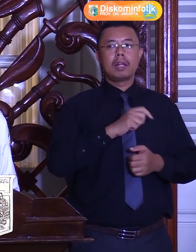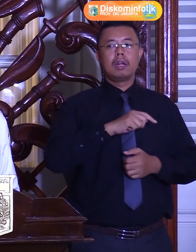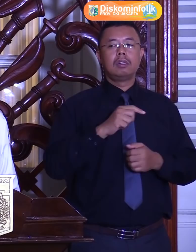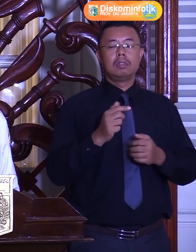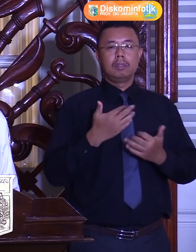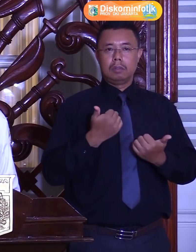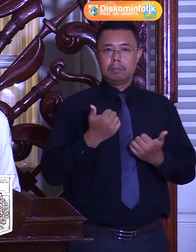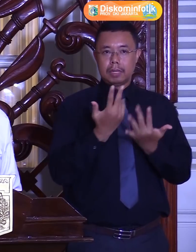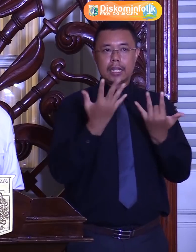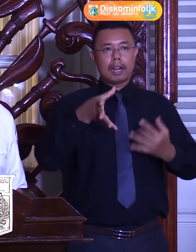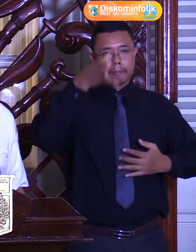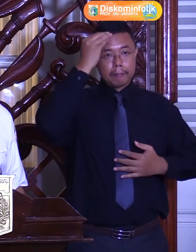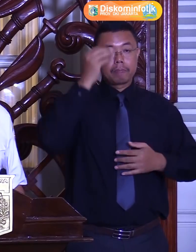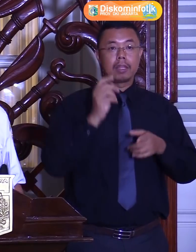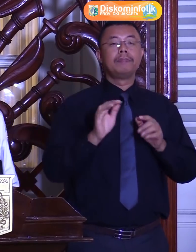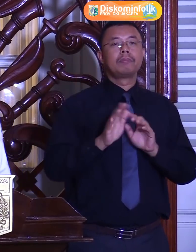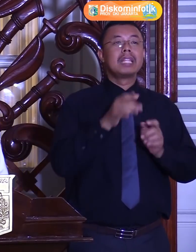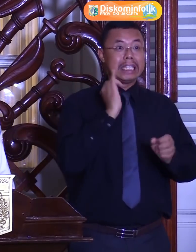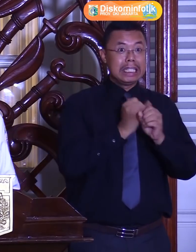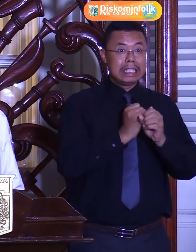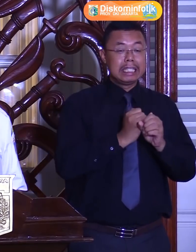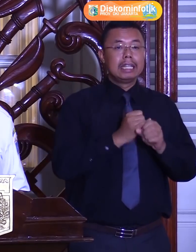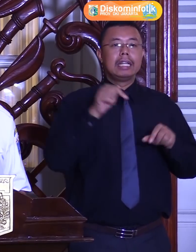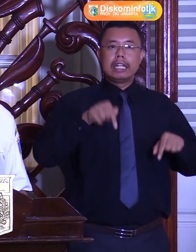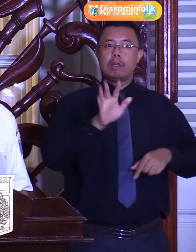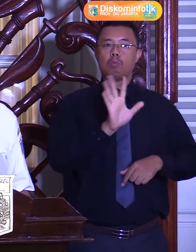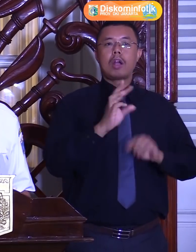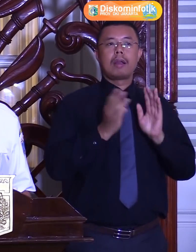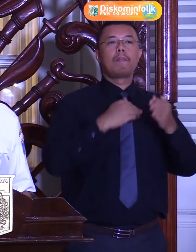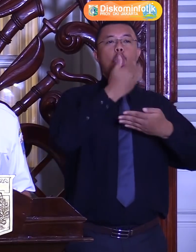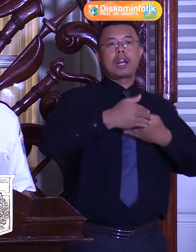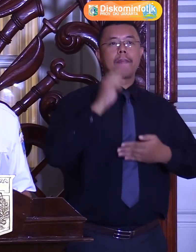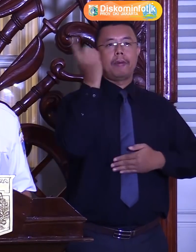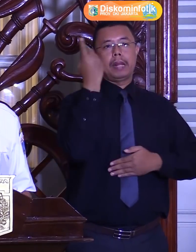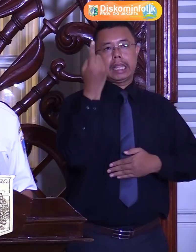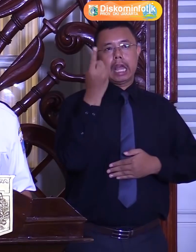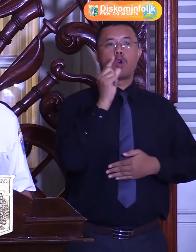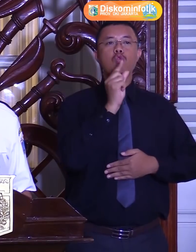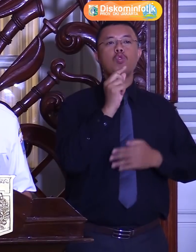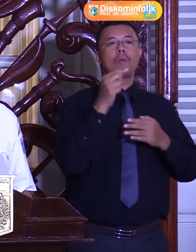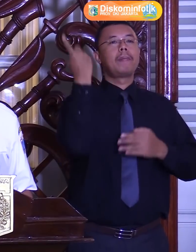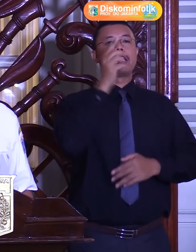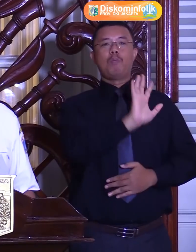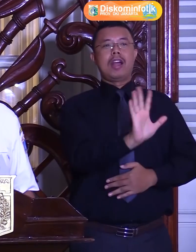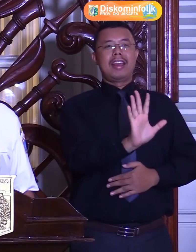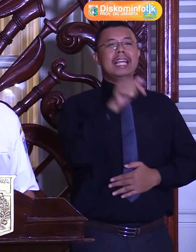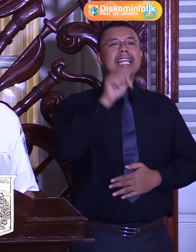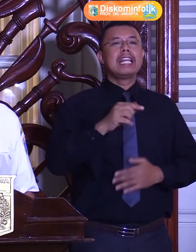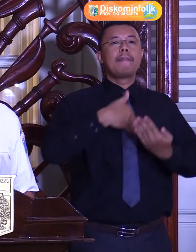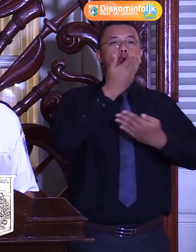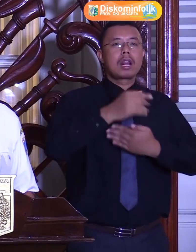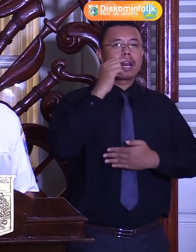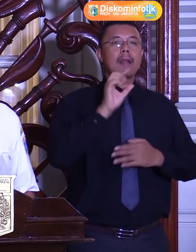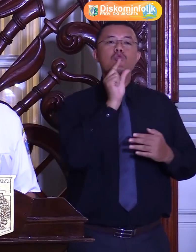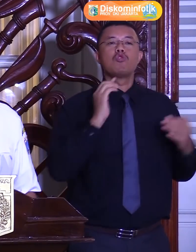masyarakat, Pak? Ya, begini, intinya adalah ini bukan program pemerintah untuk pemerintah. Ini adalah